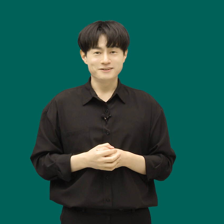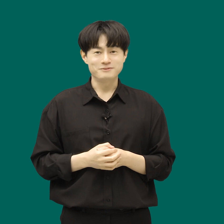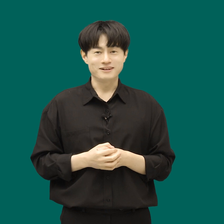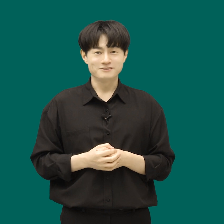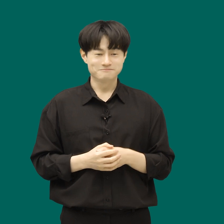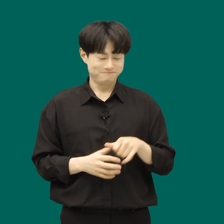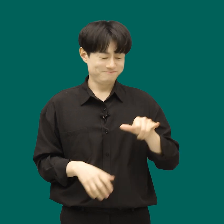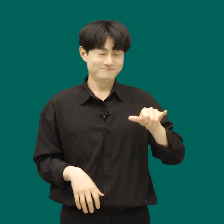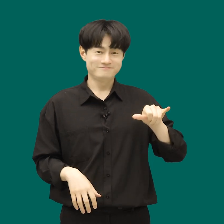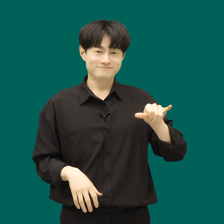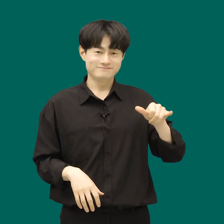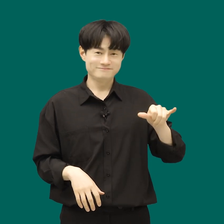데이트입니다.